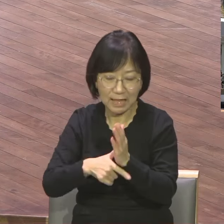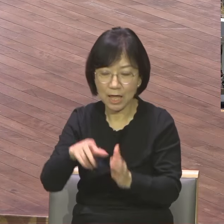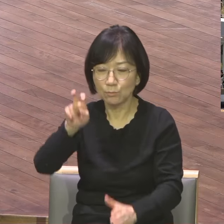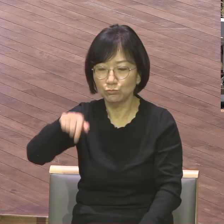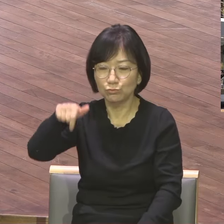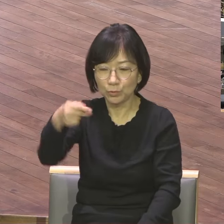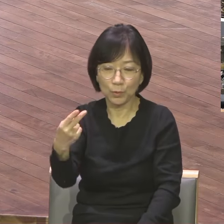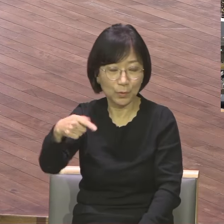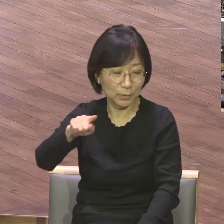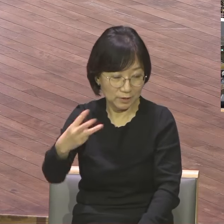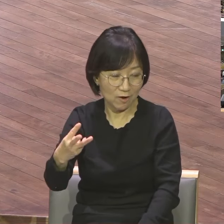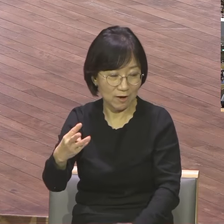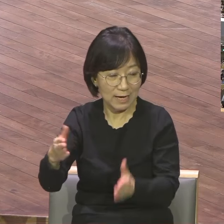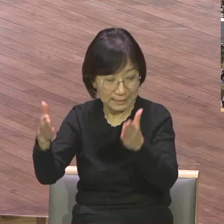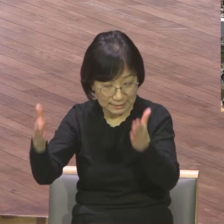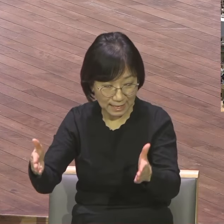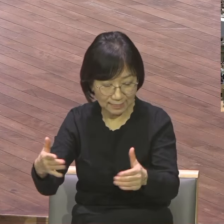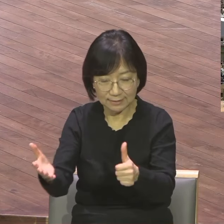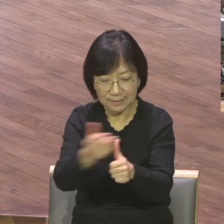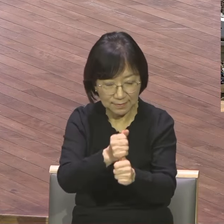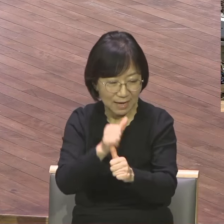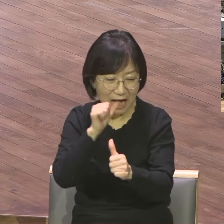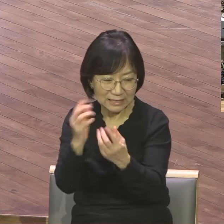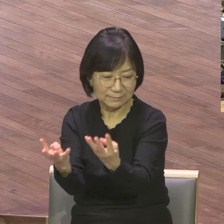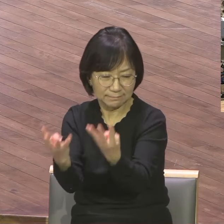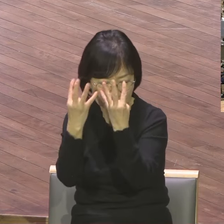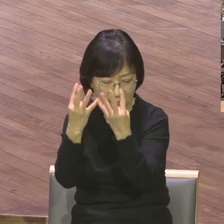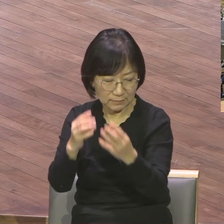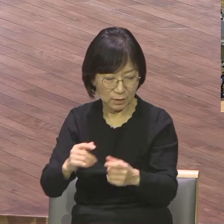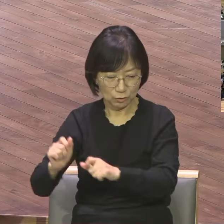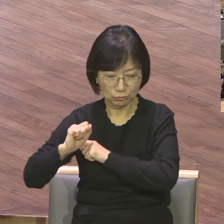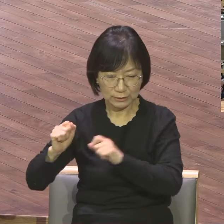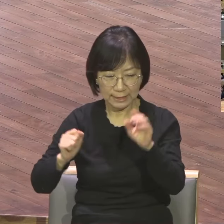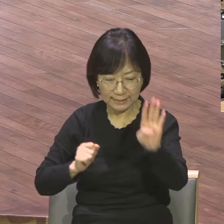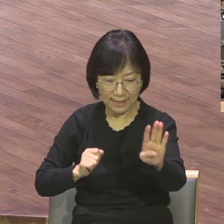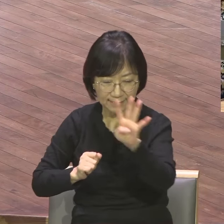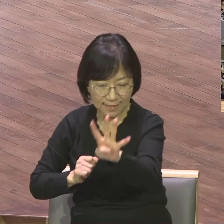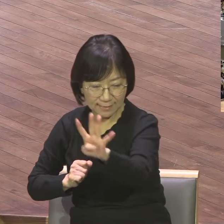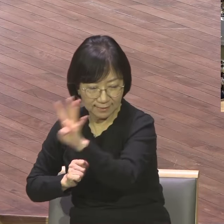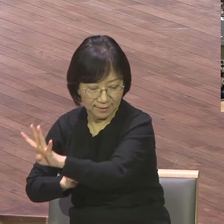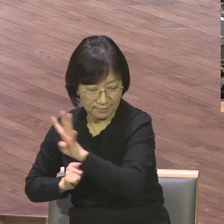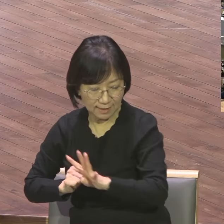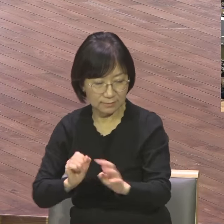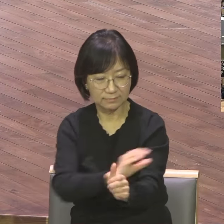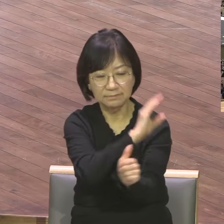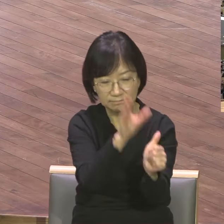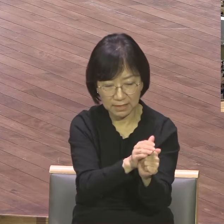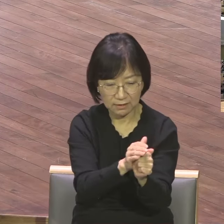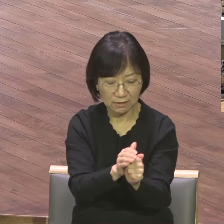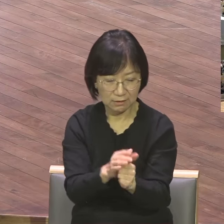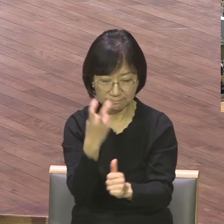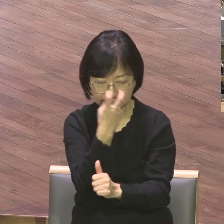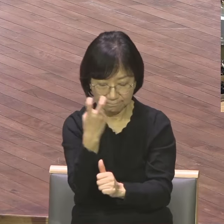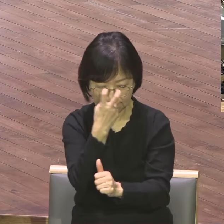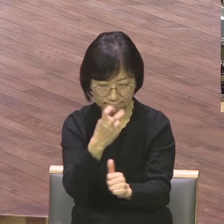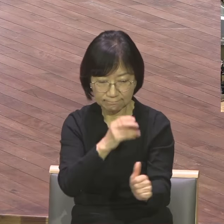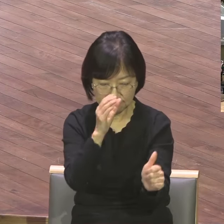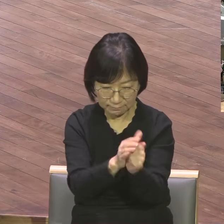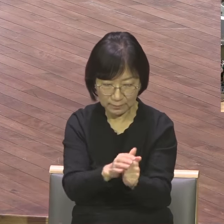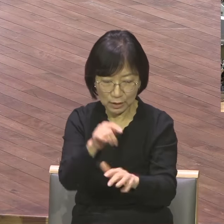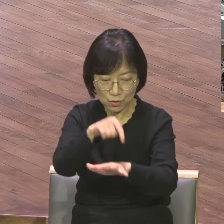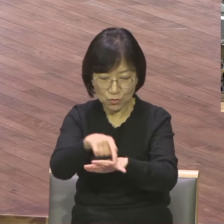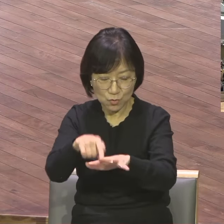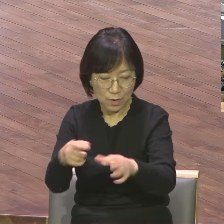때는 무교절 기간이라 잡음에 옥에 가두어 군인 내식인 내 폐에 맡겨 지키게 하고 유월절